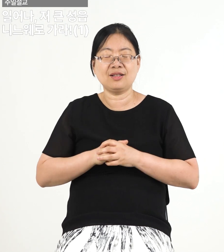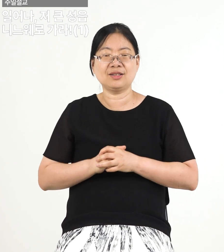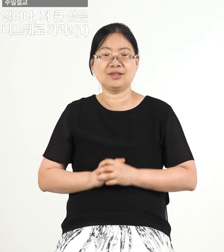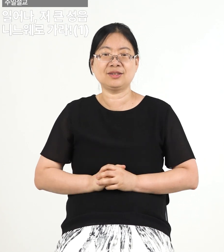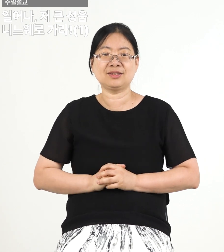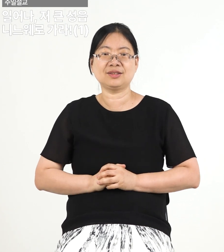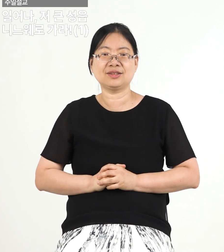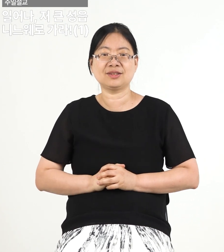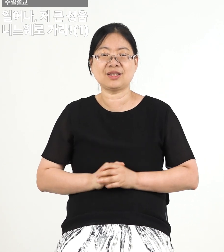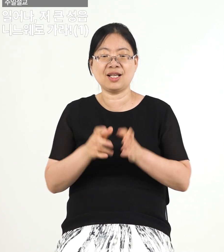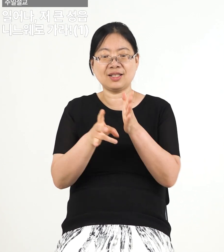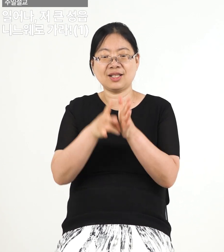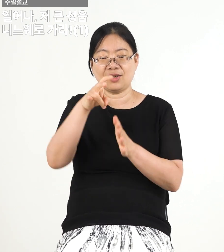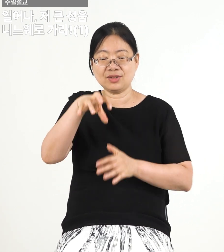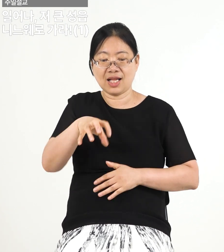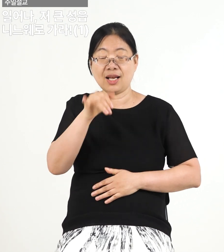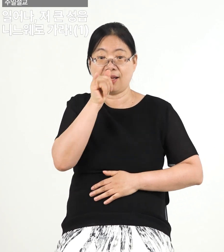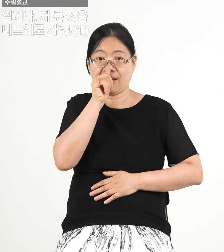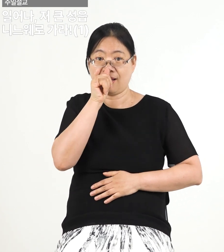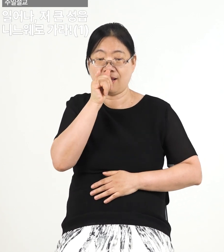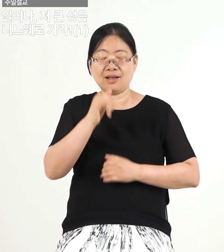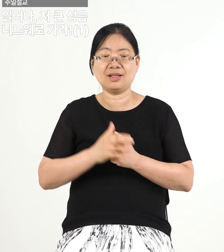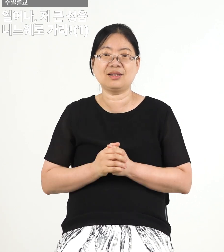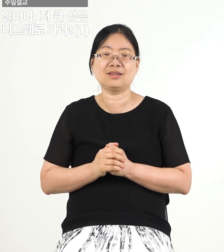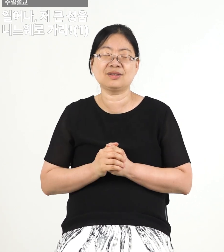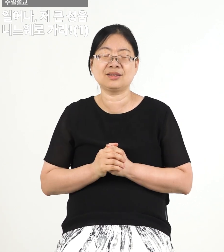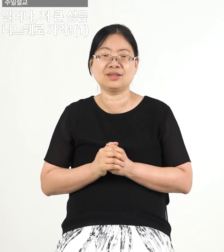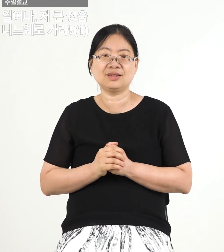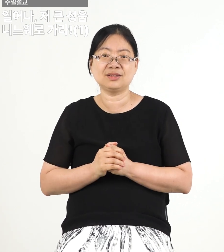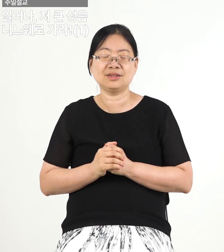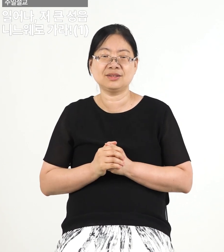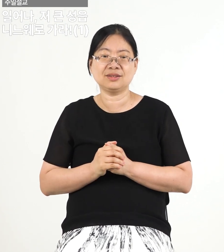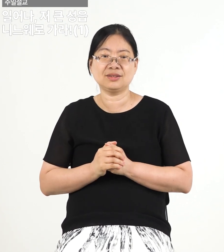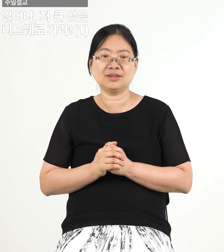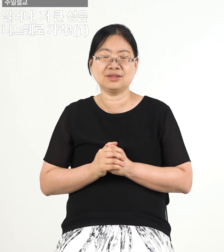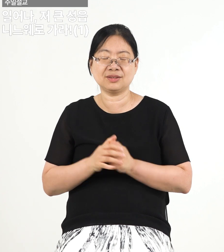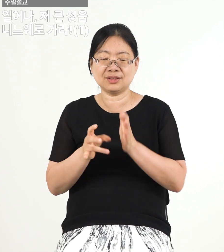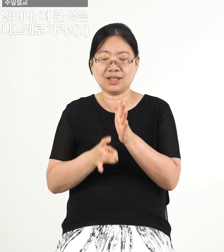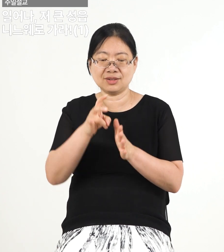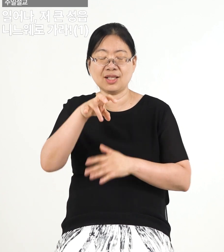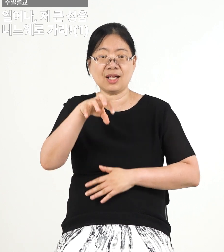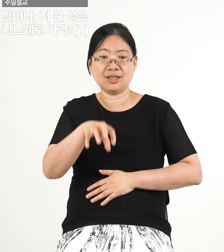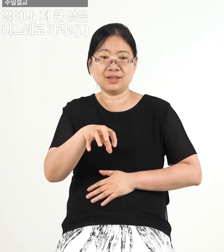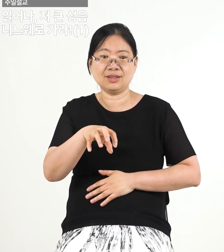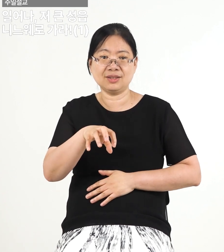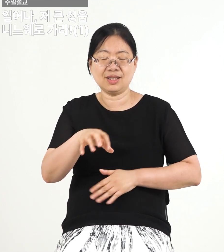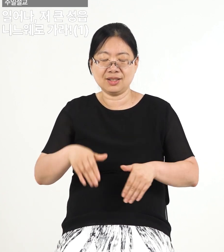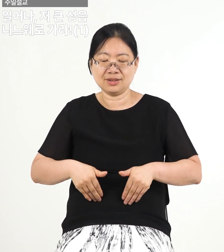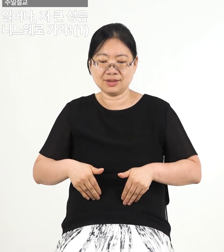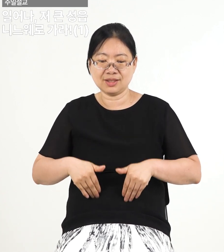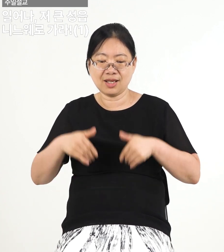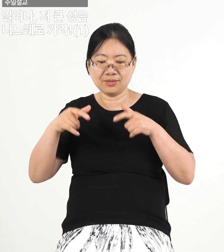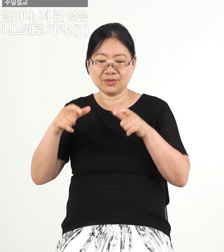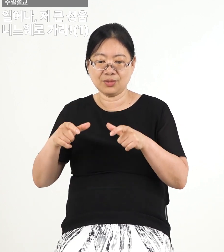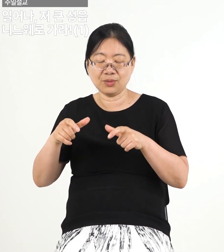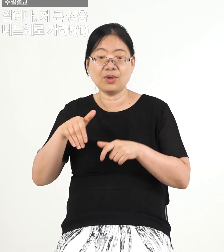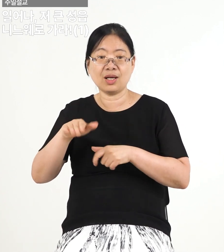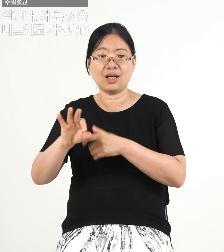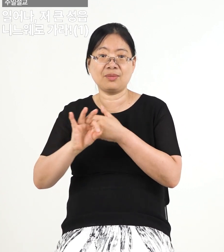여기 예루살렘이 있어요. 예루살렘. 그러면 예루살렘에서 남쪽으로